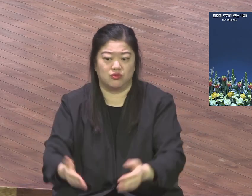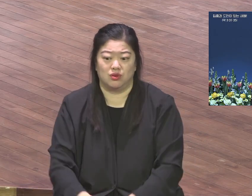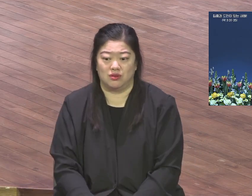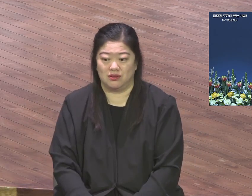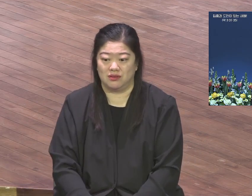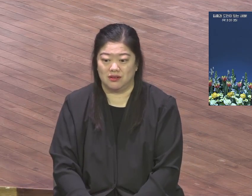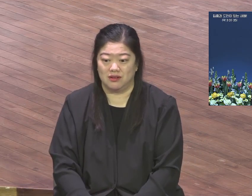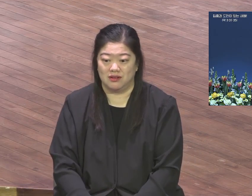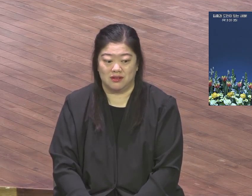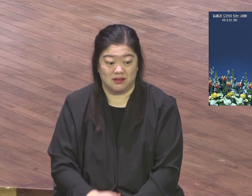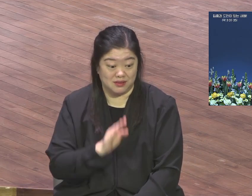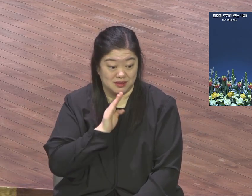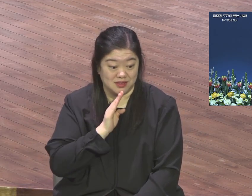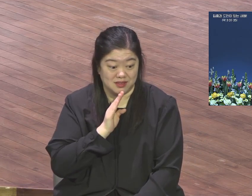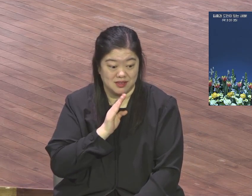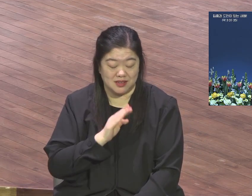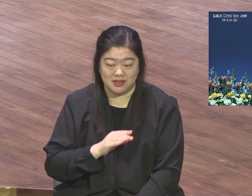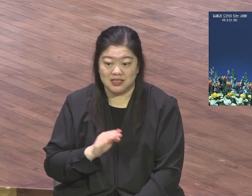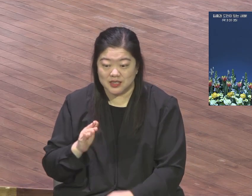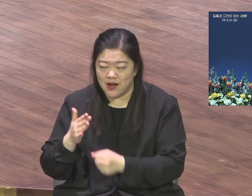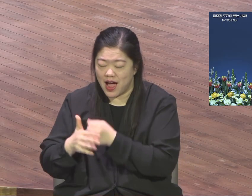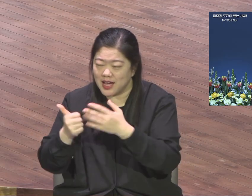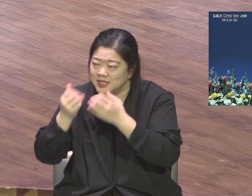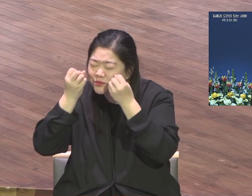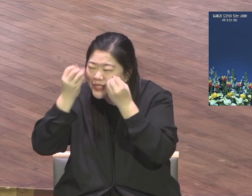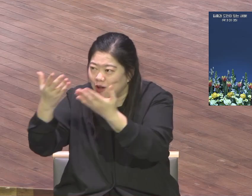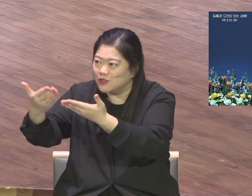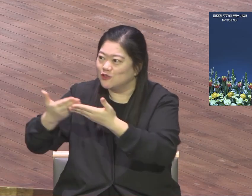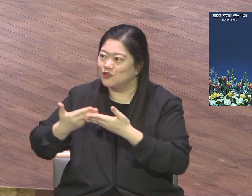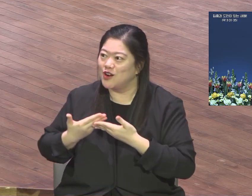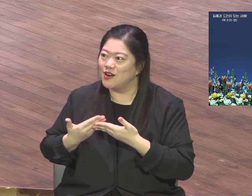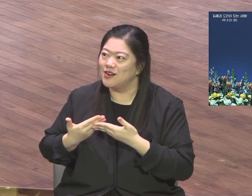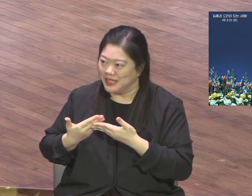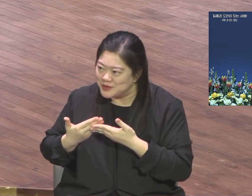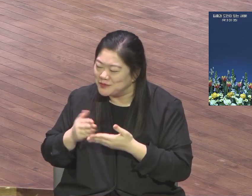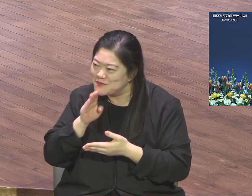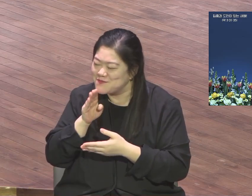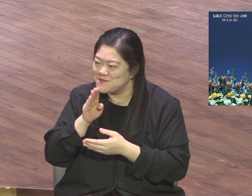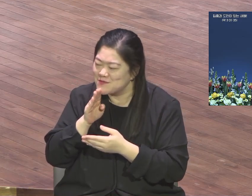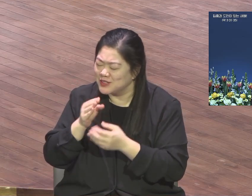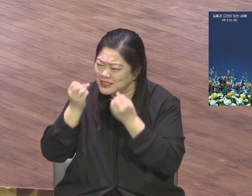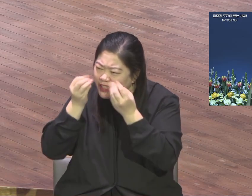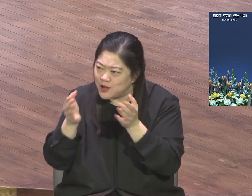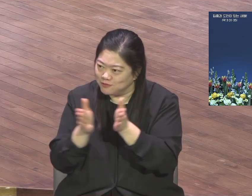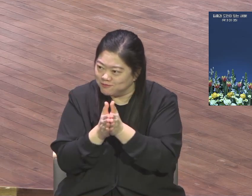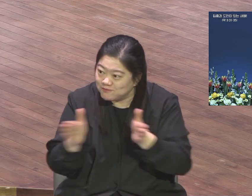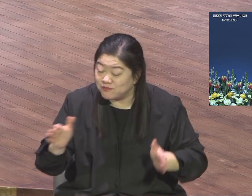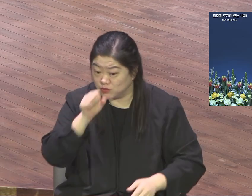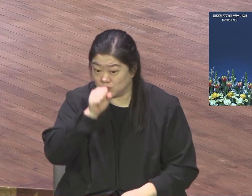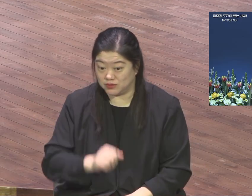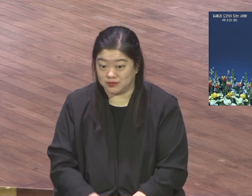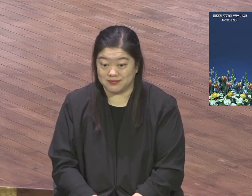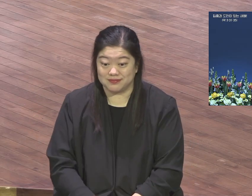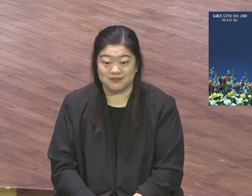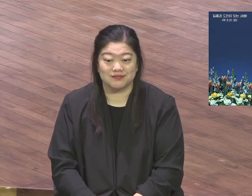아주 바로 딱 잡혀져야 돼요. 오늘 보니까 뭐라고 말씀하고 있습니까?